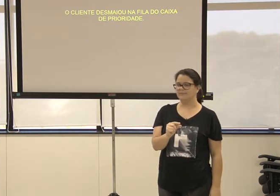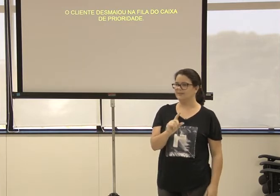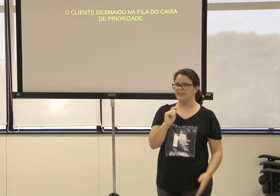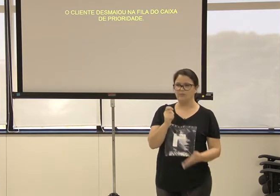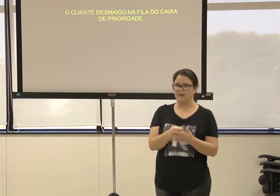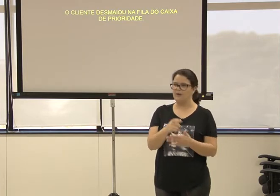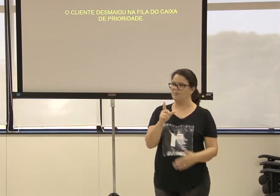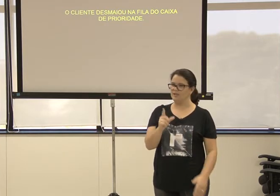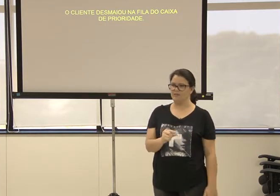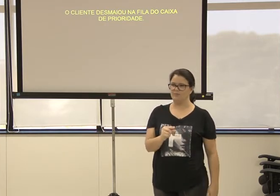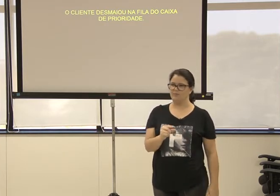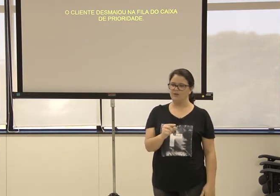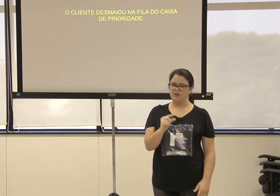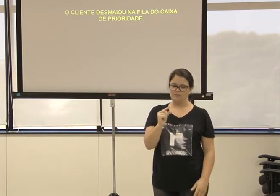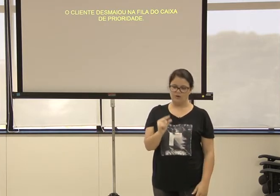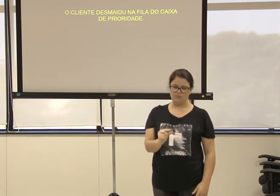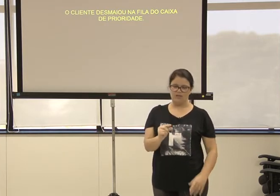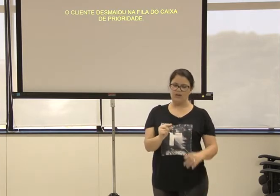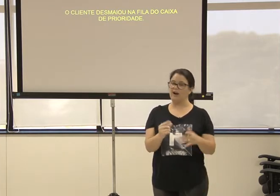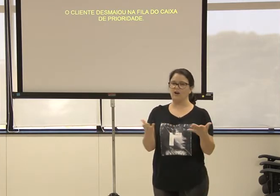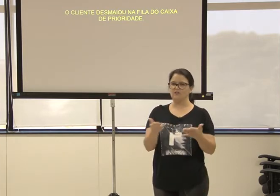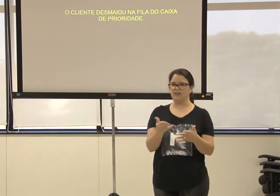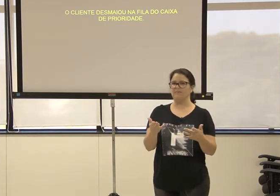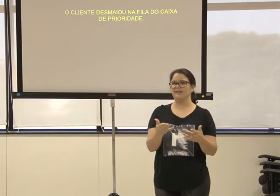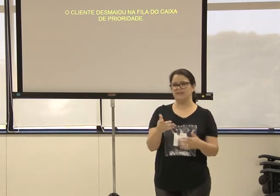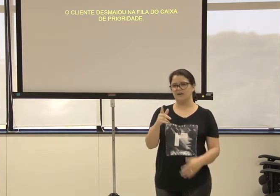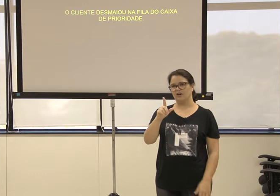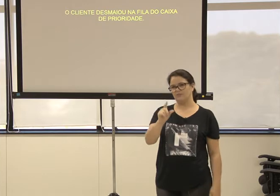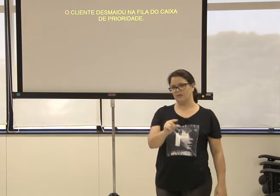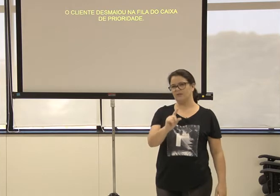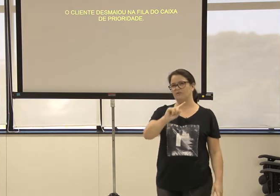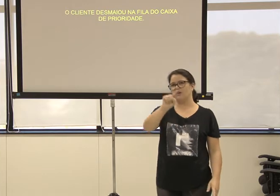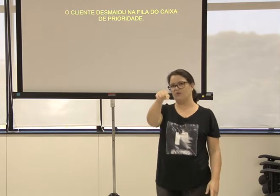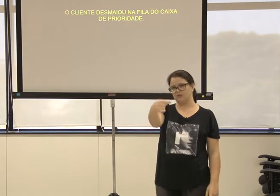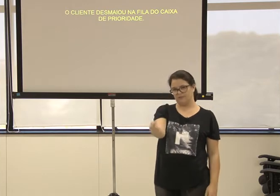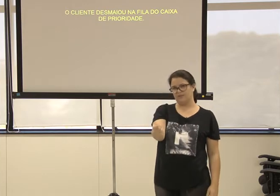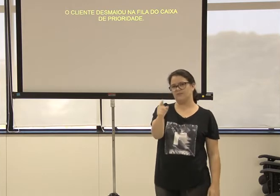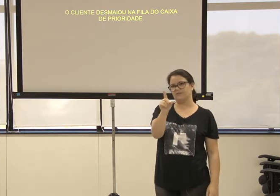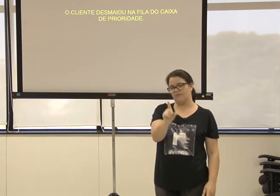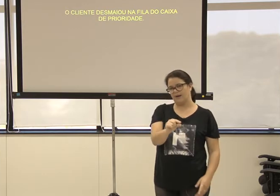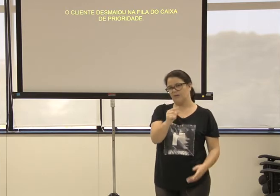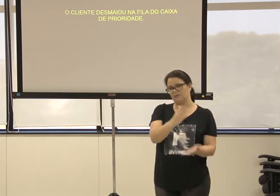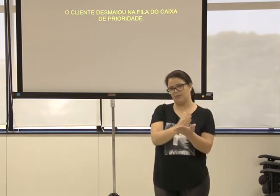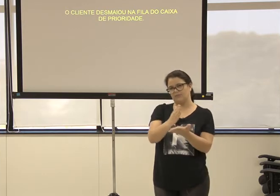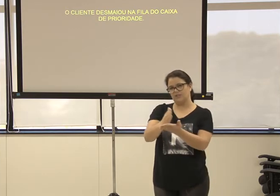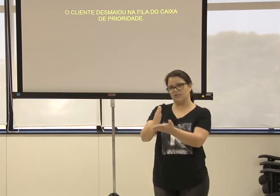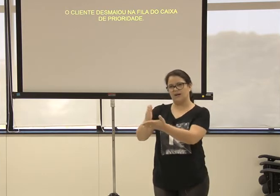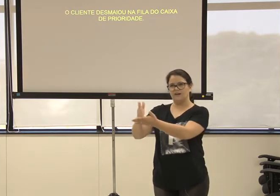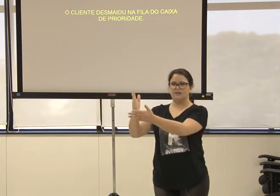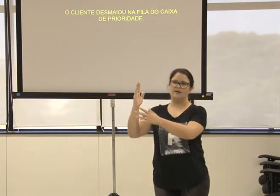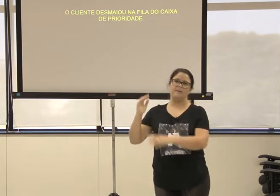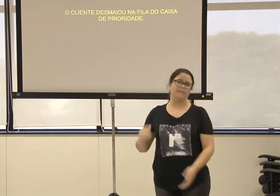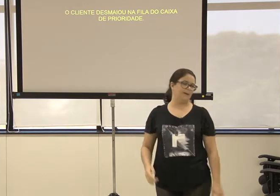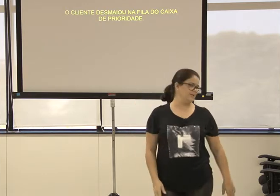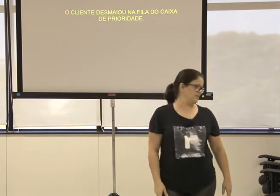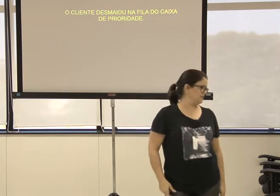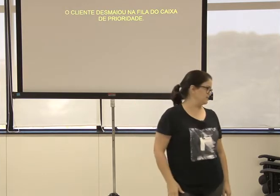Não paga o mínimo. Porque agora não tem mais, né? Agora o mínimo, na outra vez, se você for pagar o mínimo, ele já parcela.